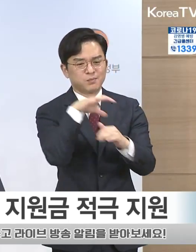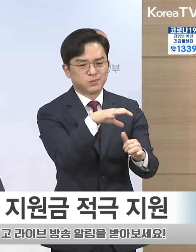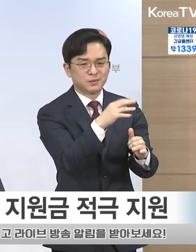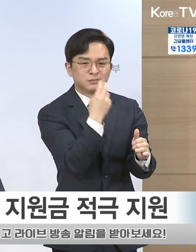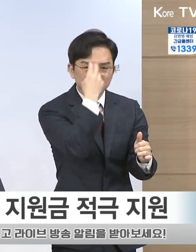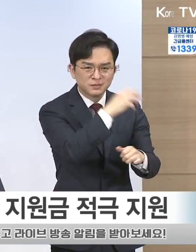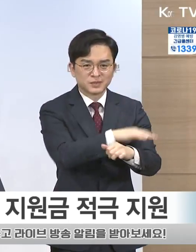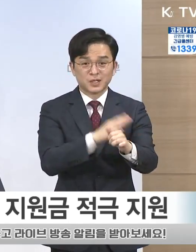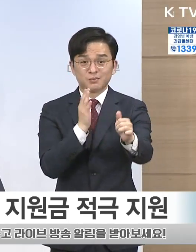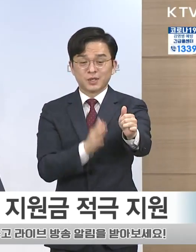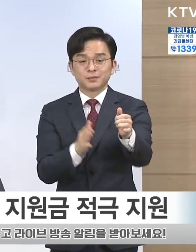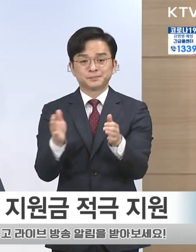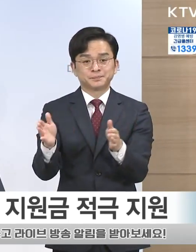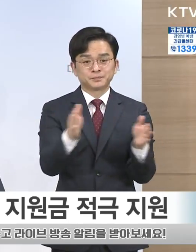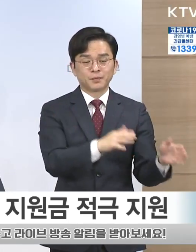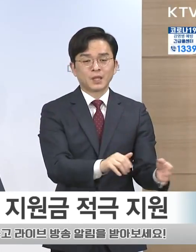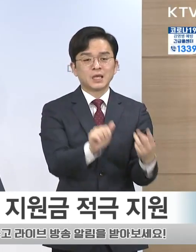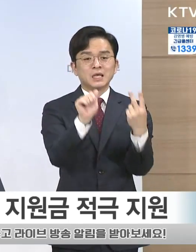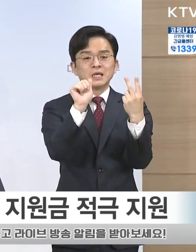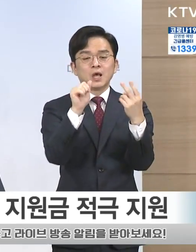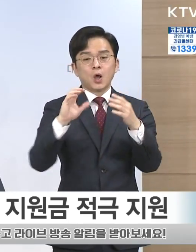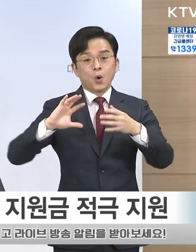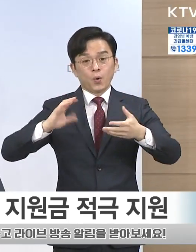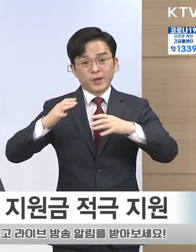다음은 제2호 안건입니다.